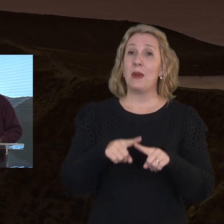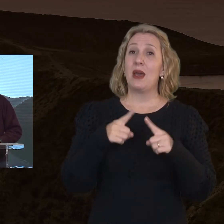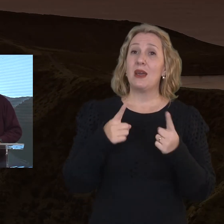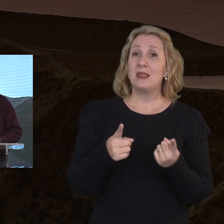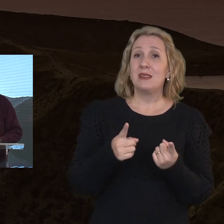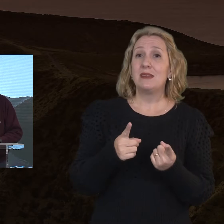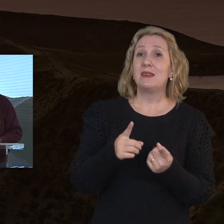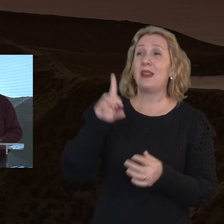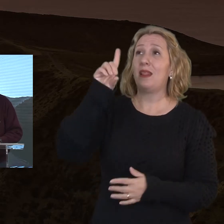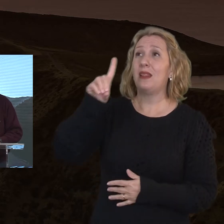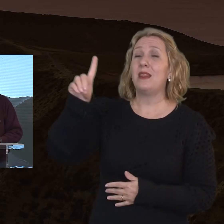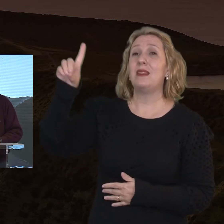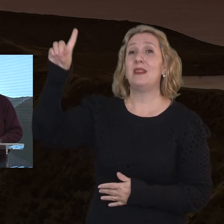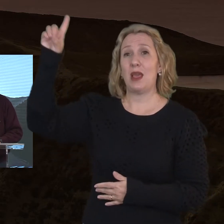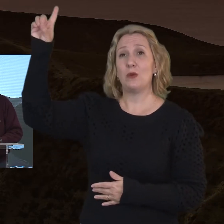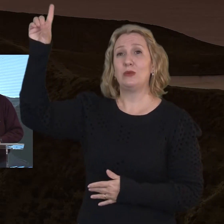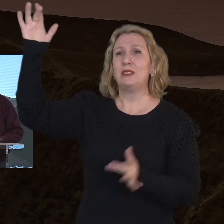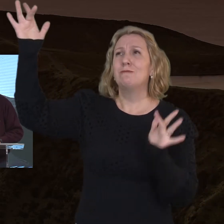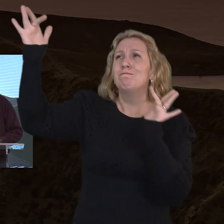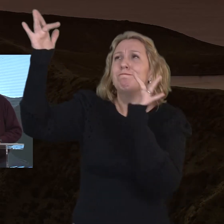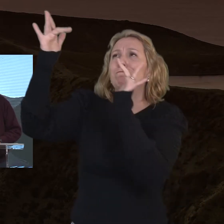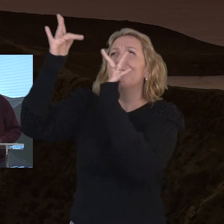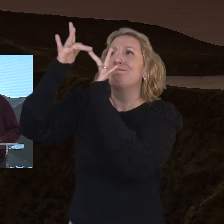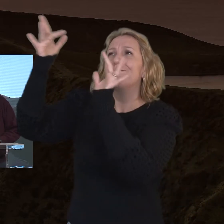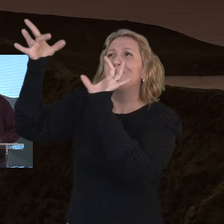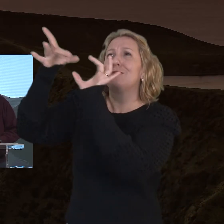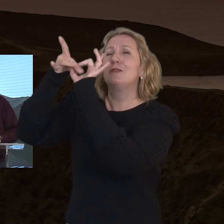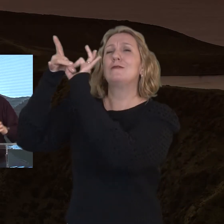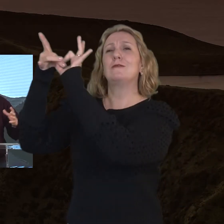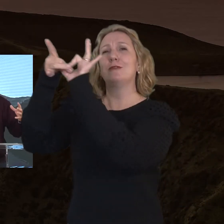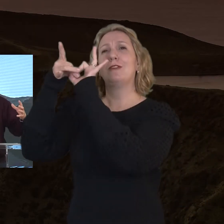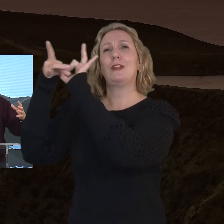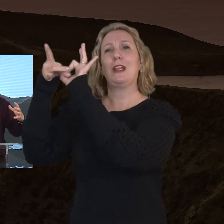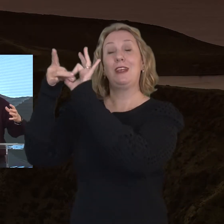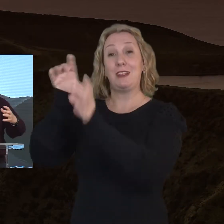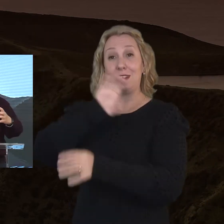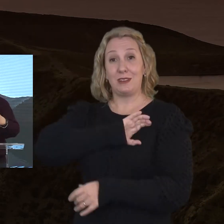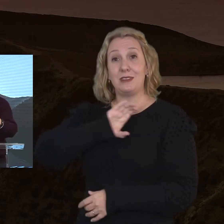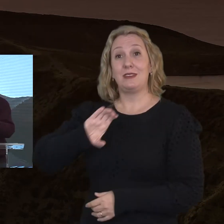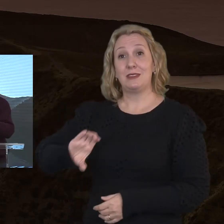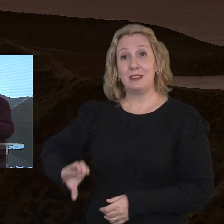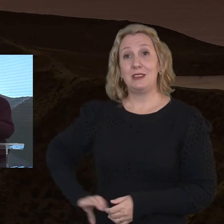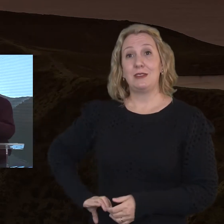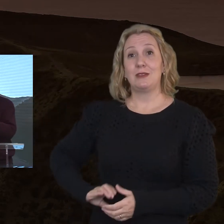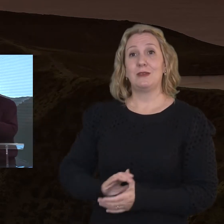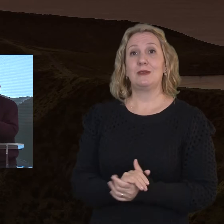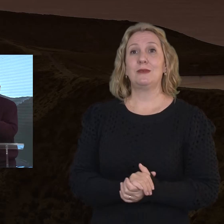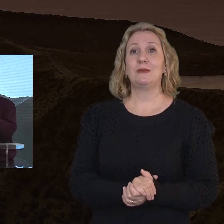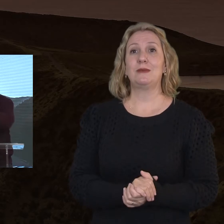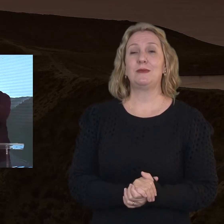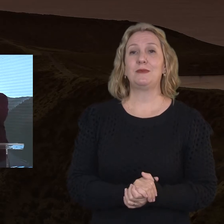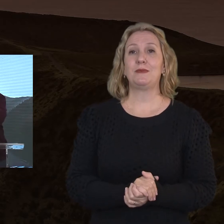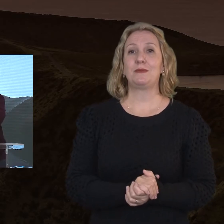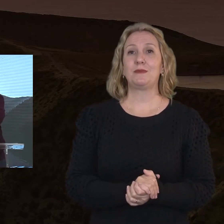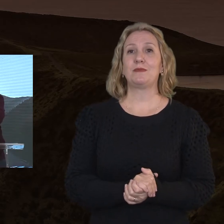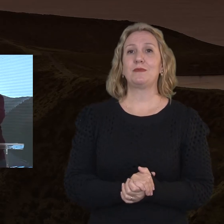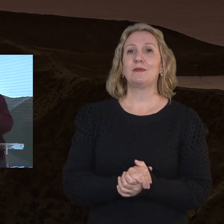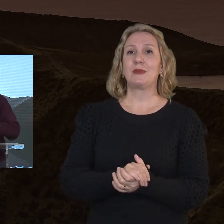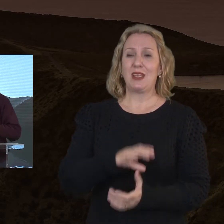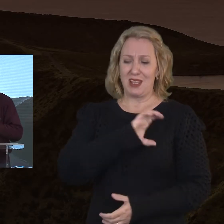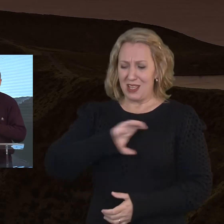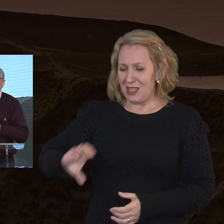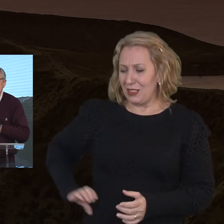nos vincula convosco em cristo vocês nós todos estamos vinculados juntos e vinculados a